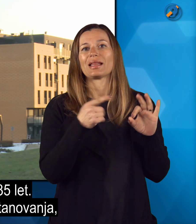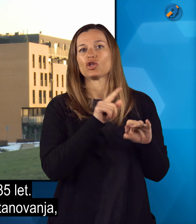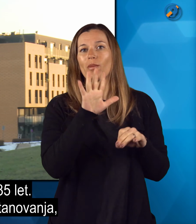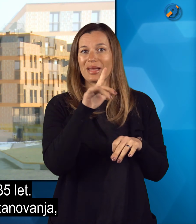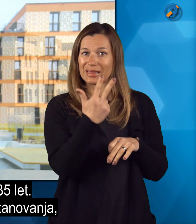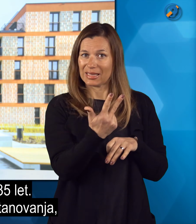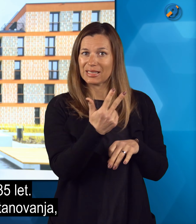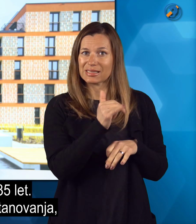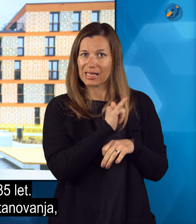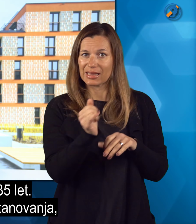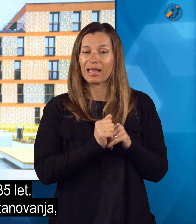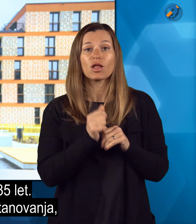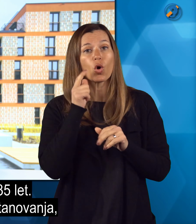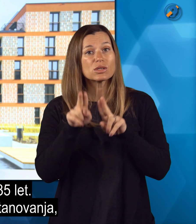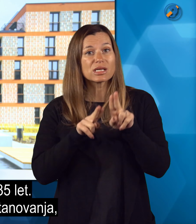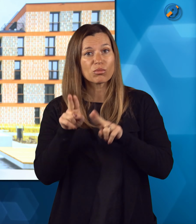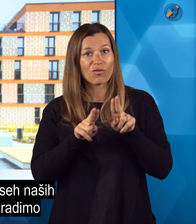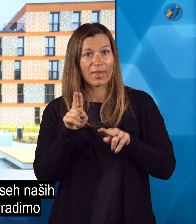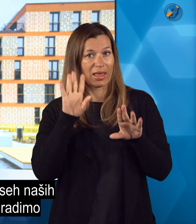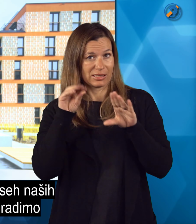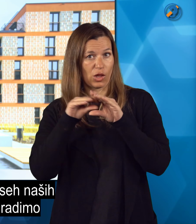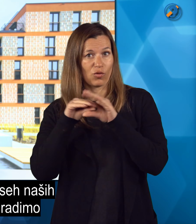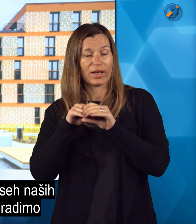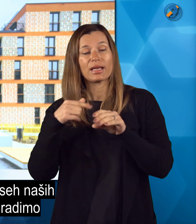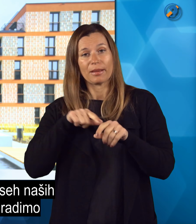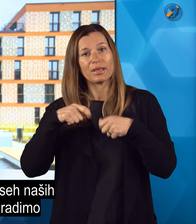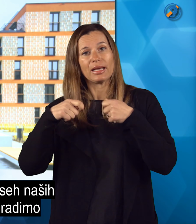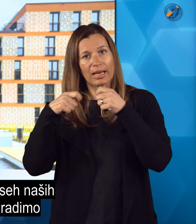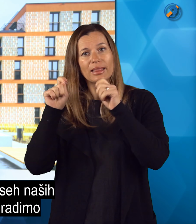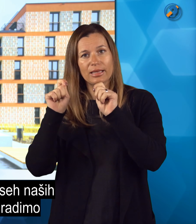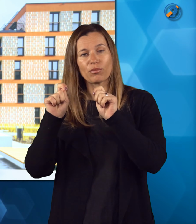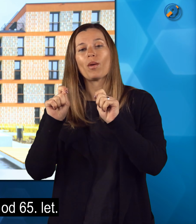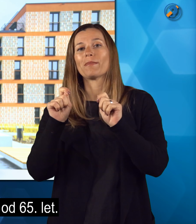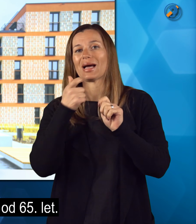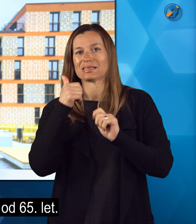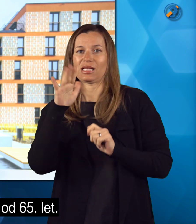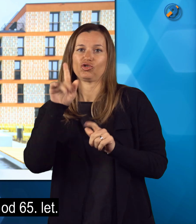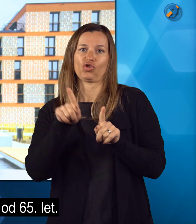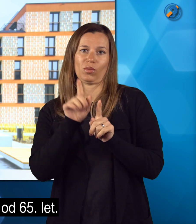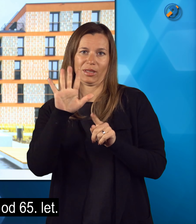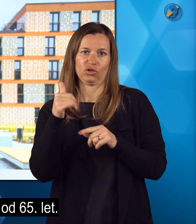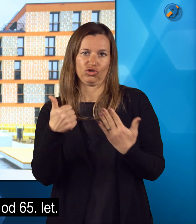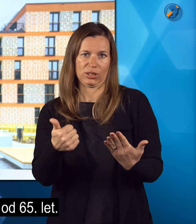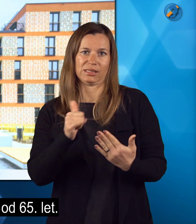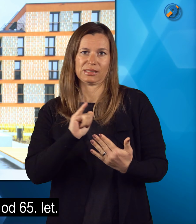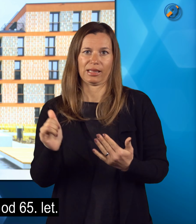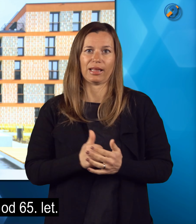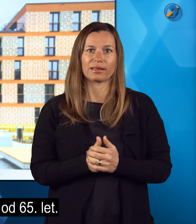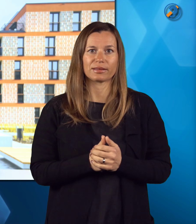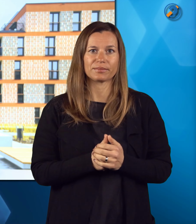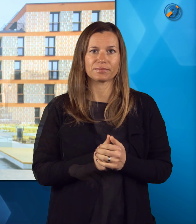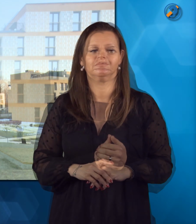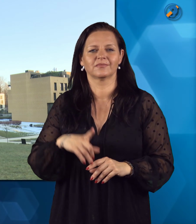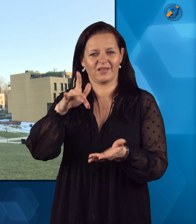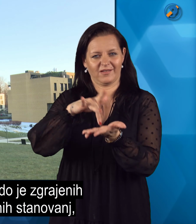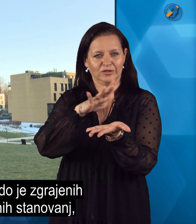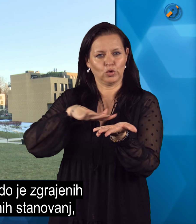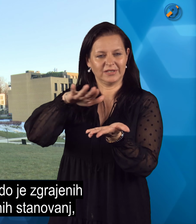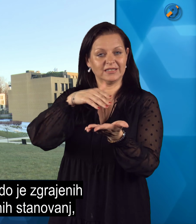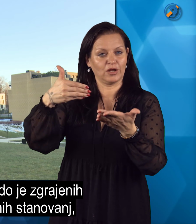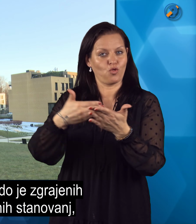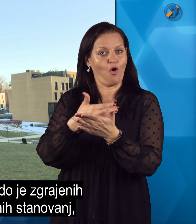35 let, za oskrbovana stanovanja, ki jih pa tudi v vseh naših soseskah gradimo, pa starejši od 65 let.